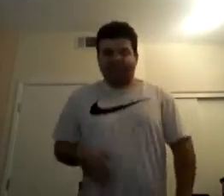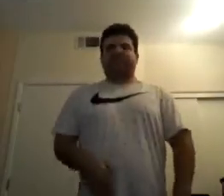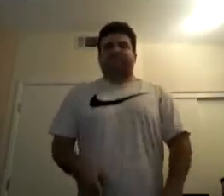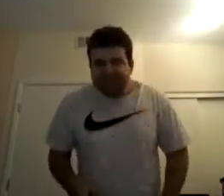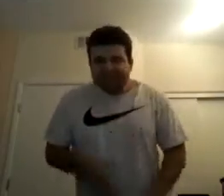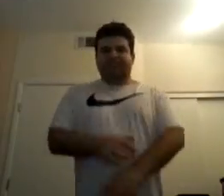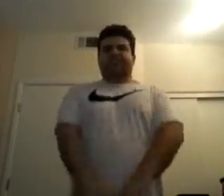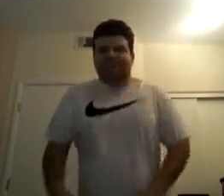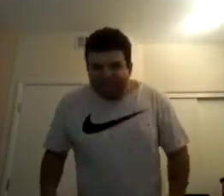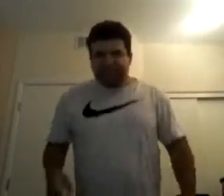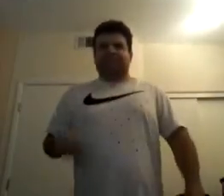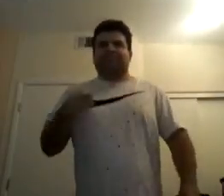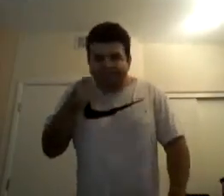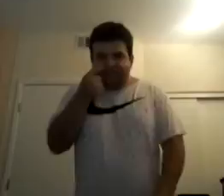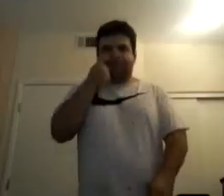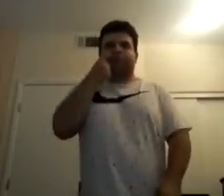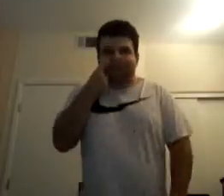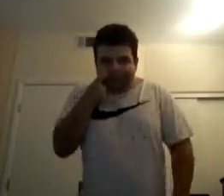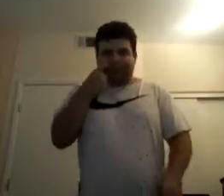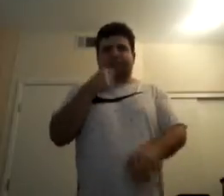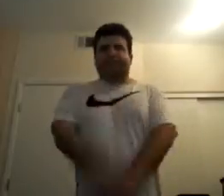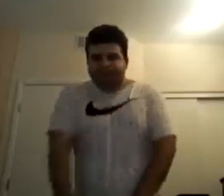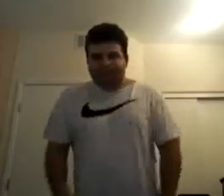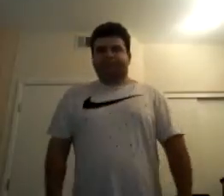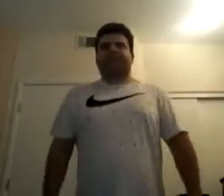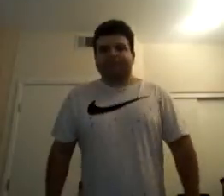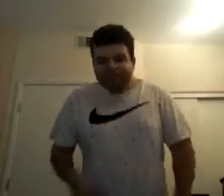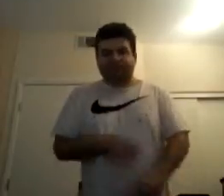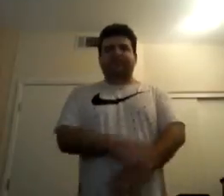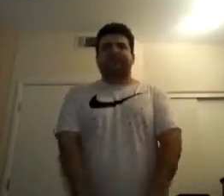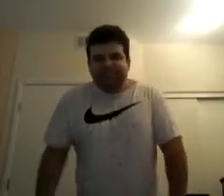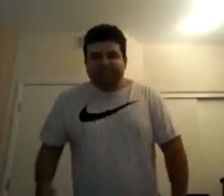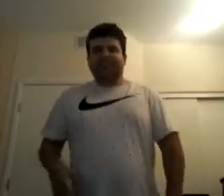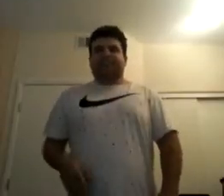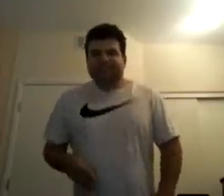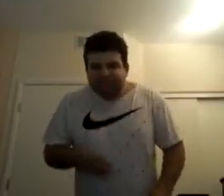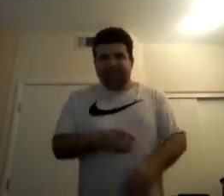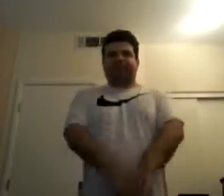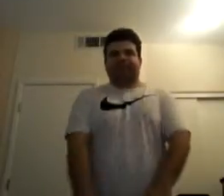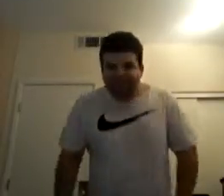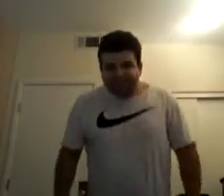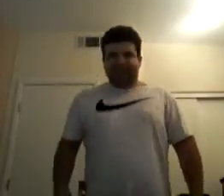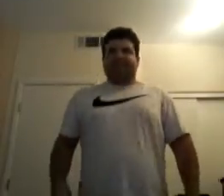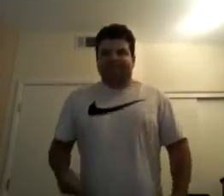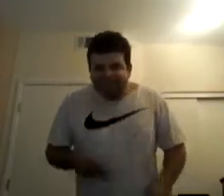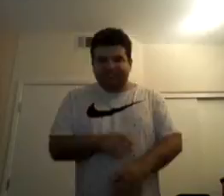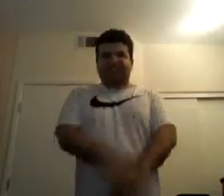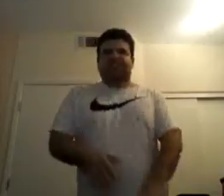ਜਿੰਦ ਸਰਦਾਰ ਰਾਜ ਸਰਦਾਰੀ ਮੇਰੀ ਪੰਜ ਪਿੰਡ ਕਰਦਾ ਕਰਦਾ ਨਾ ਬਦ ਸਿਰ ਨਾ ਕਦੀ ਝੁਕਾਵਾਂ ਬੇਟਾ ਤਿਆਰ ਬੋਟੀ